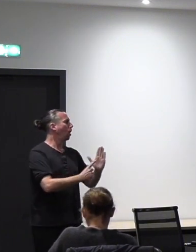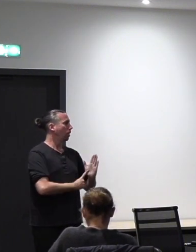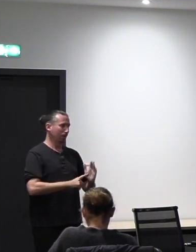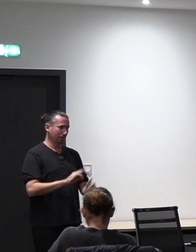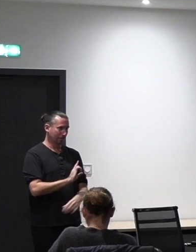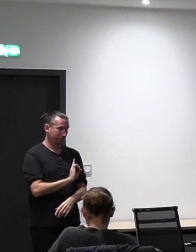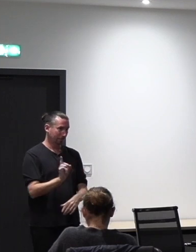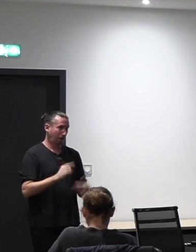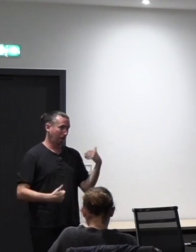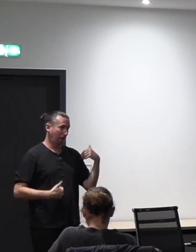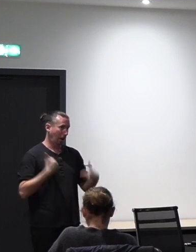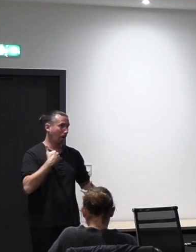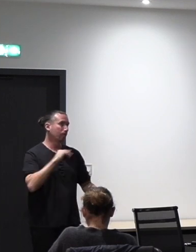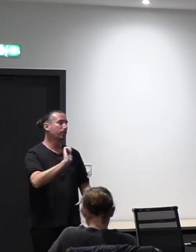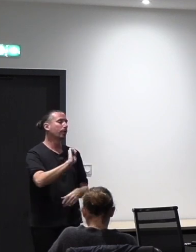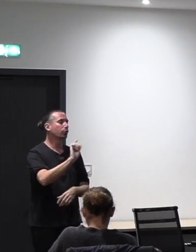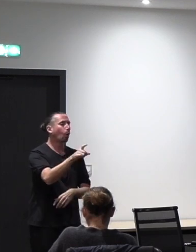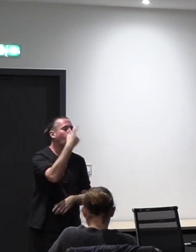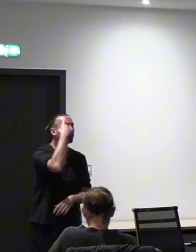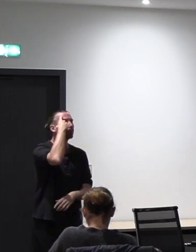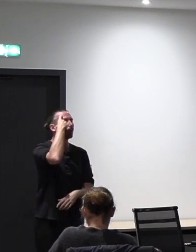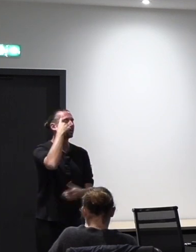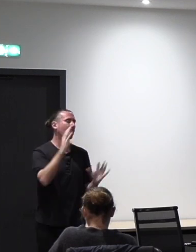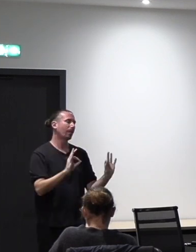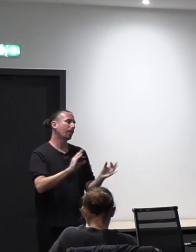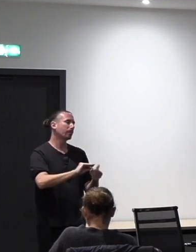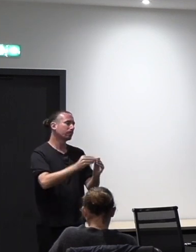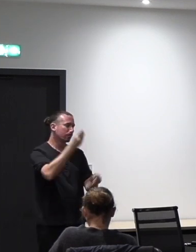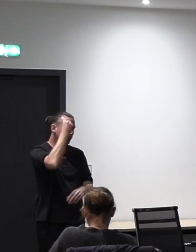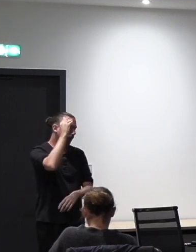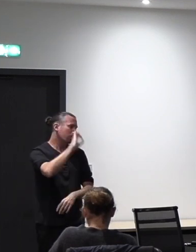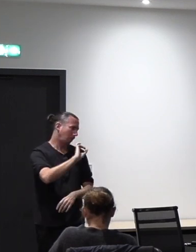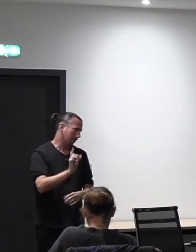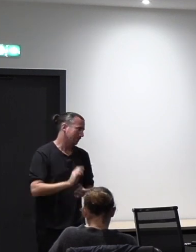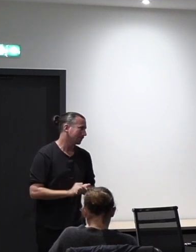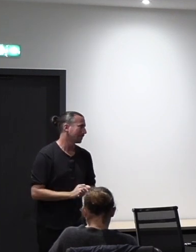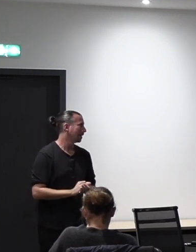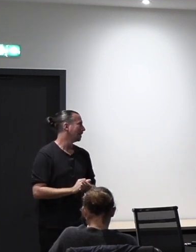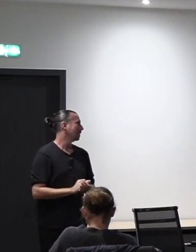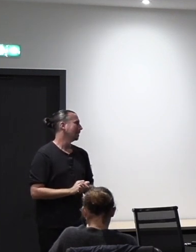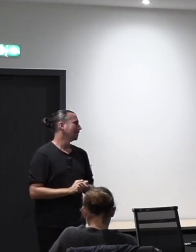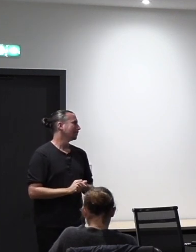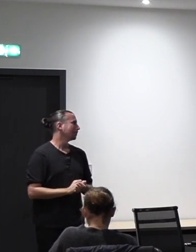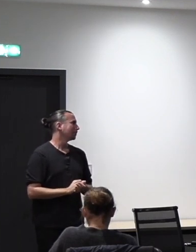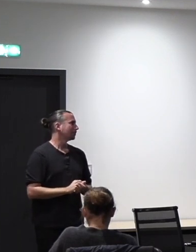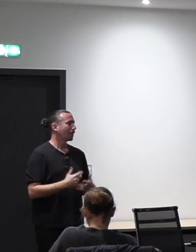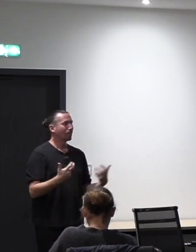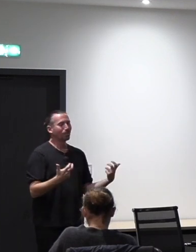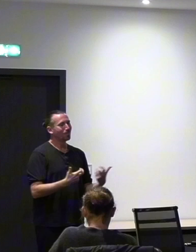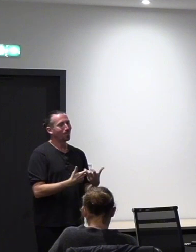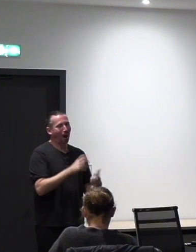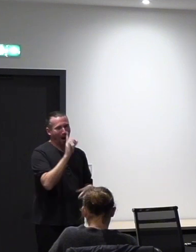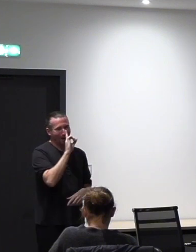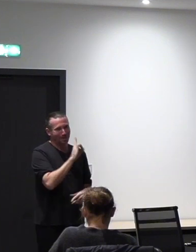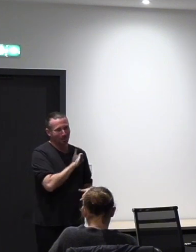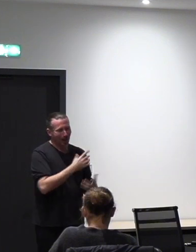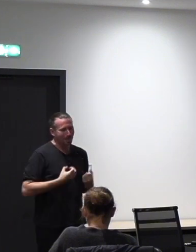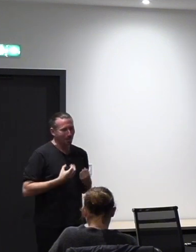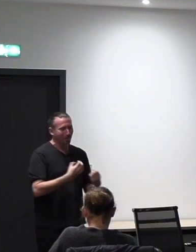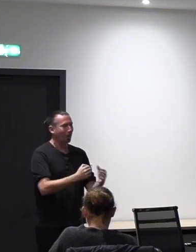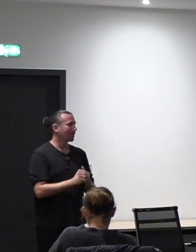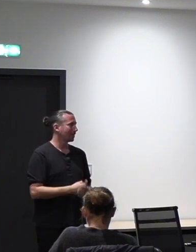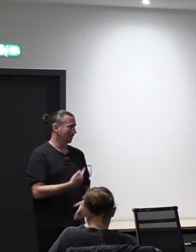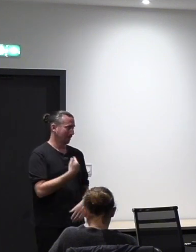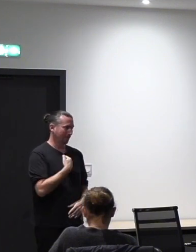handicapé relativement conscient, vous avez compris. Donc on ne peut pas tout exiger. Comment vous dire, je fais l'avocat du diable, je ne peux pas louer de